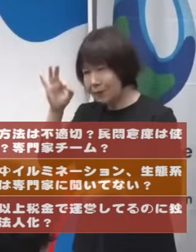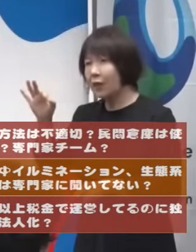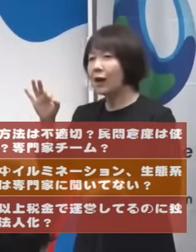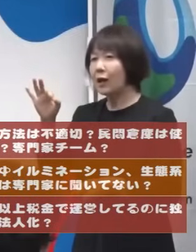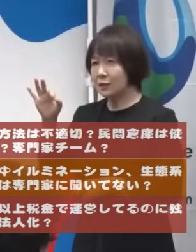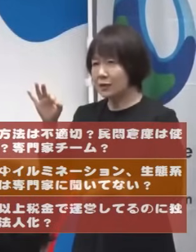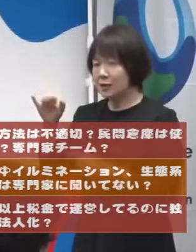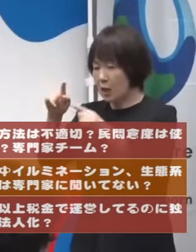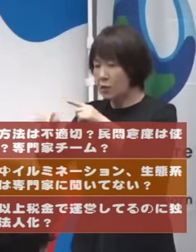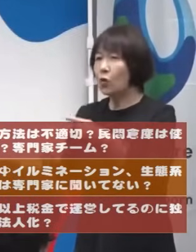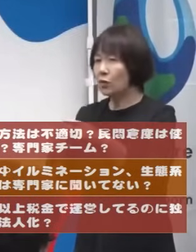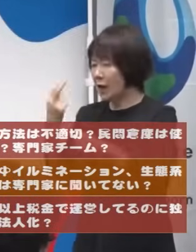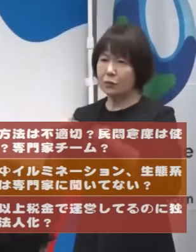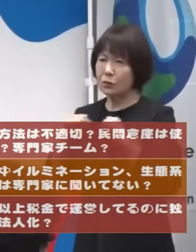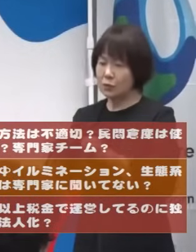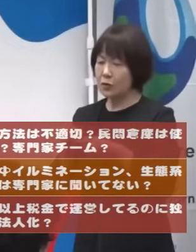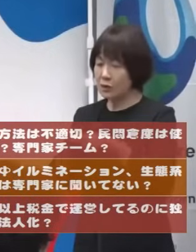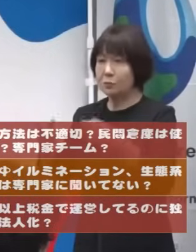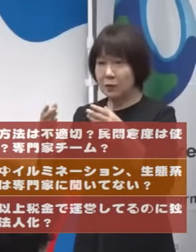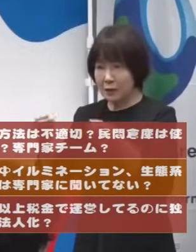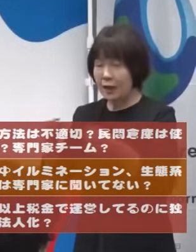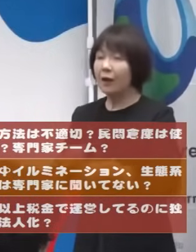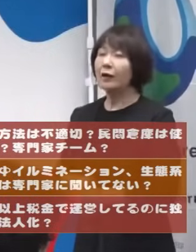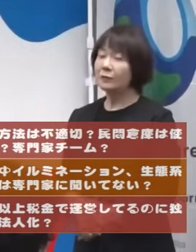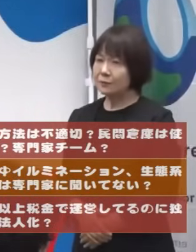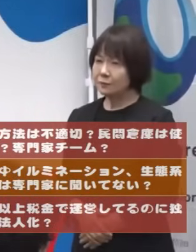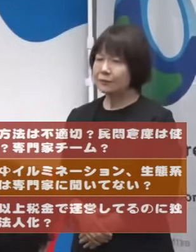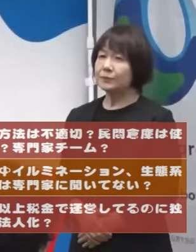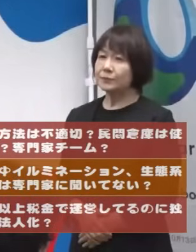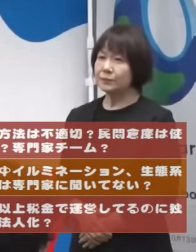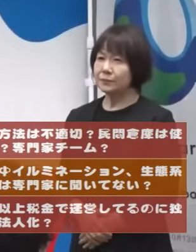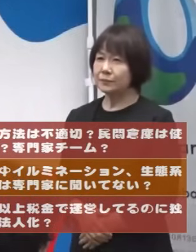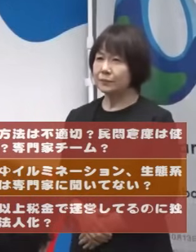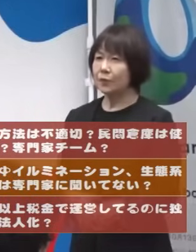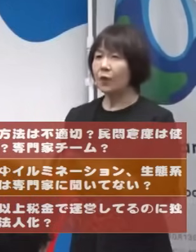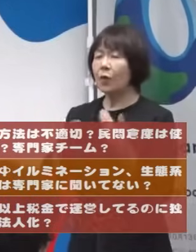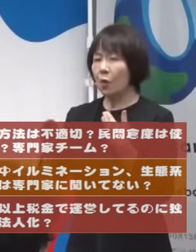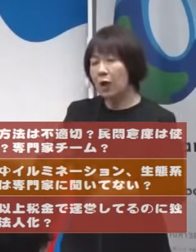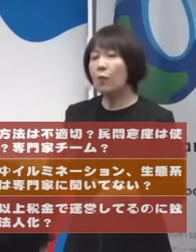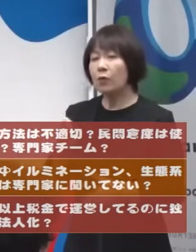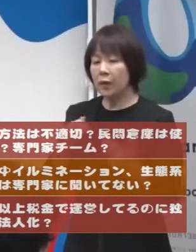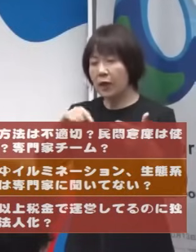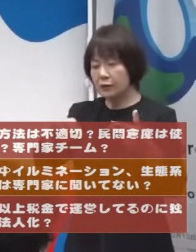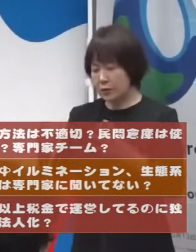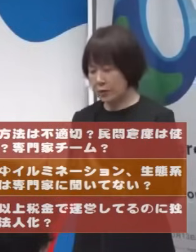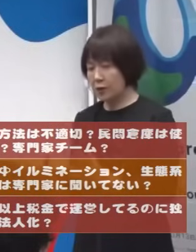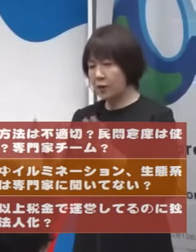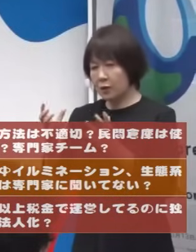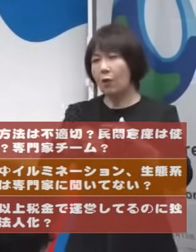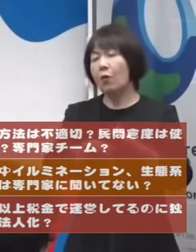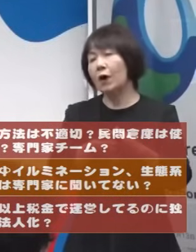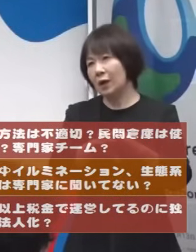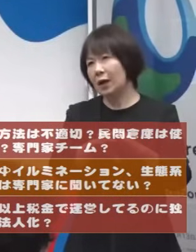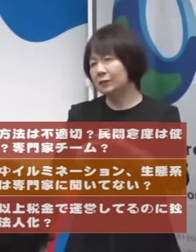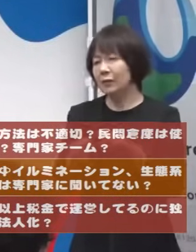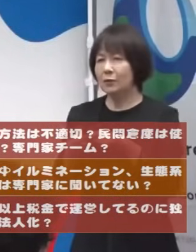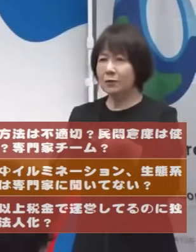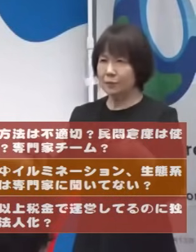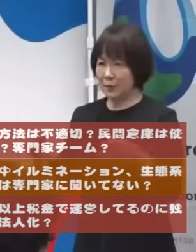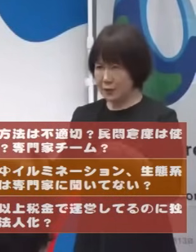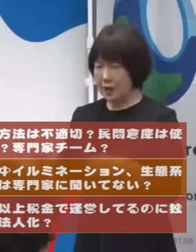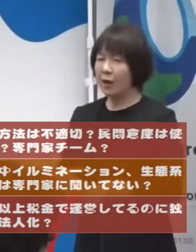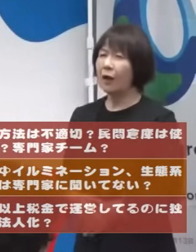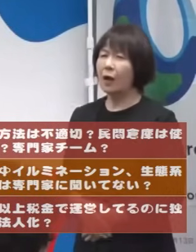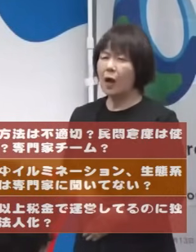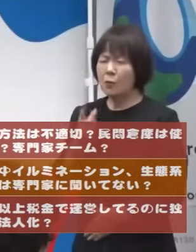、そこは庁舎管理にも指示をしましたから、そこのでき他の浮遊施設等で保管の可能性を指示をいたし